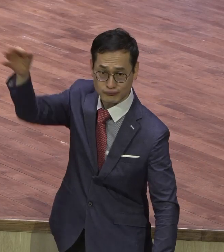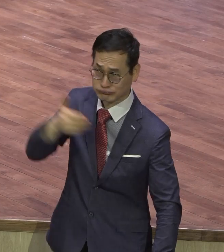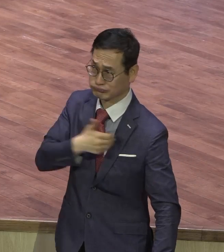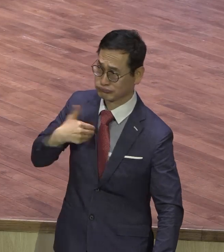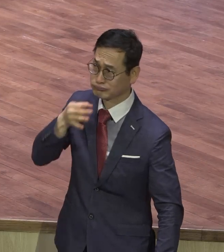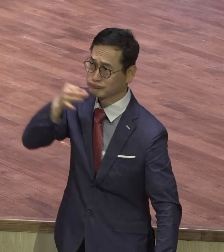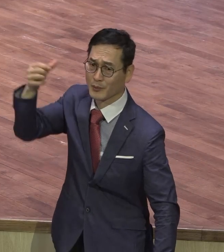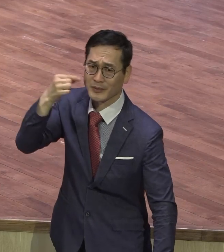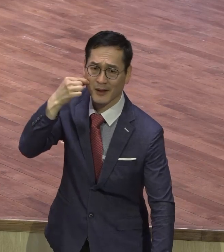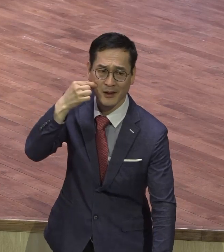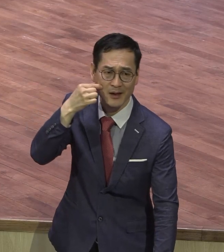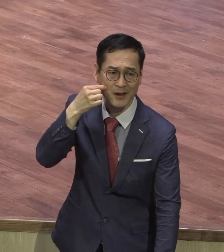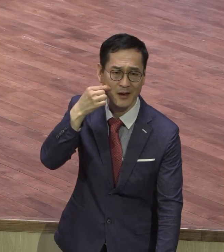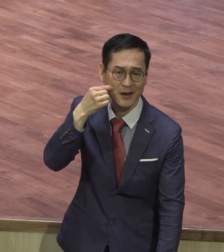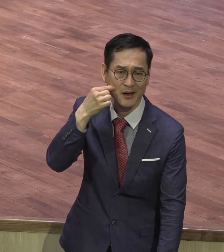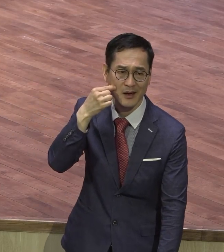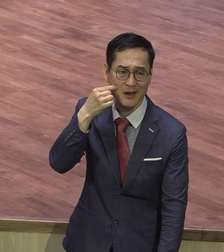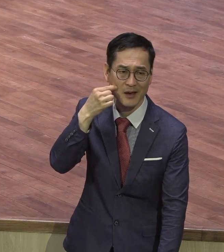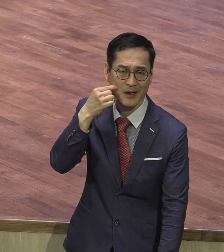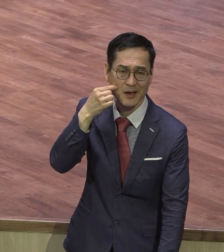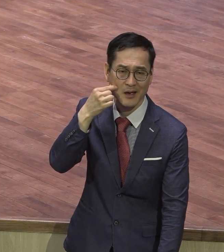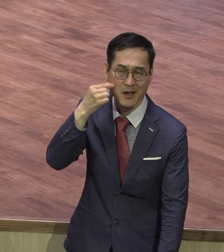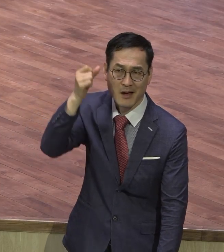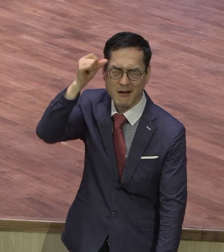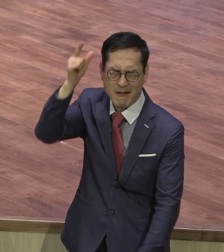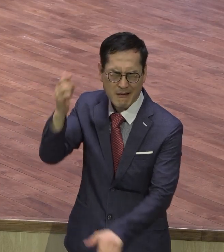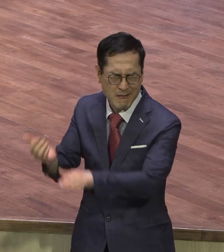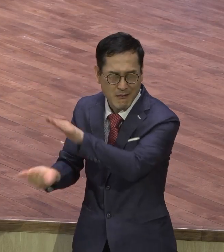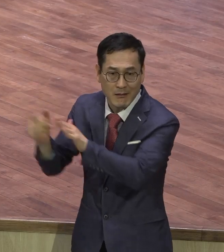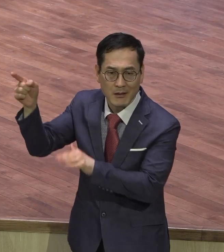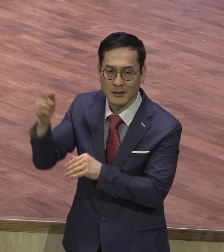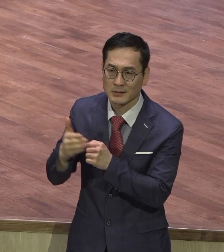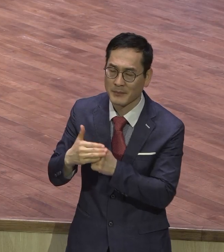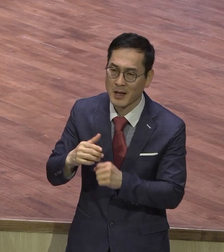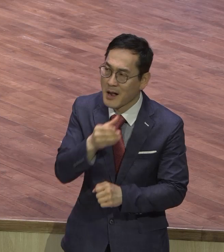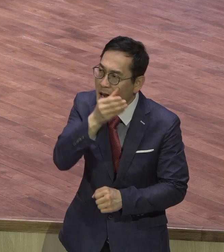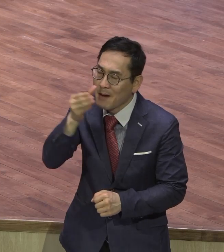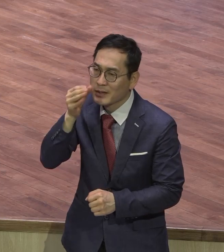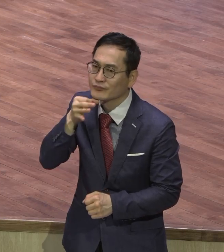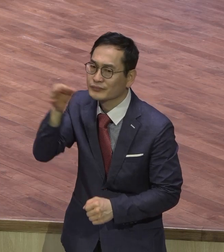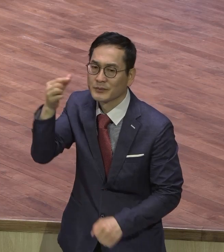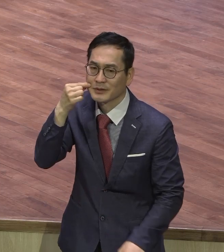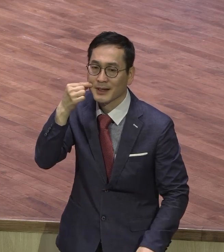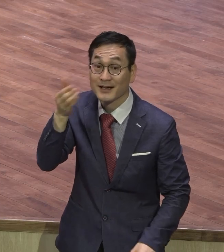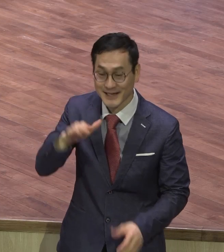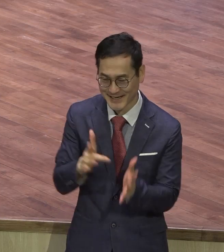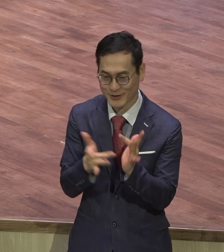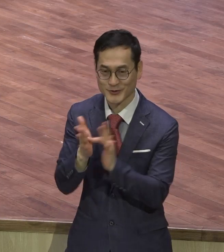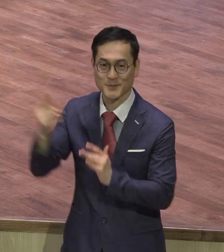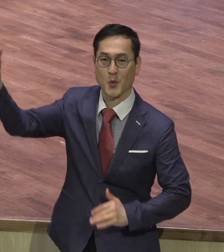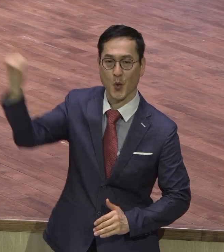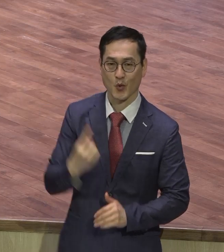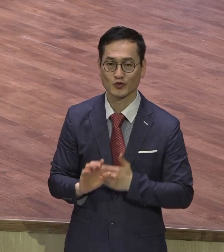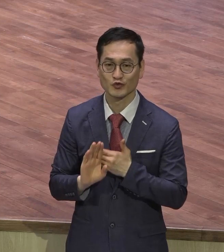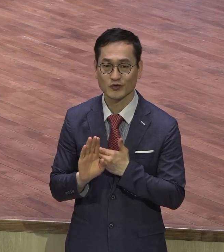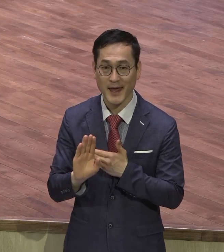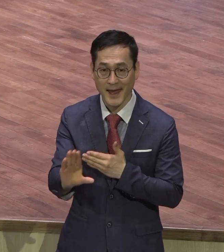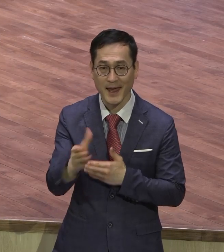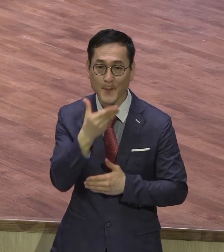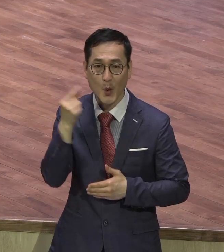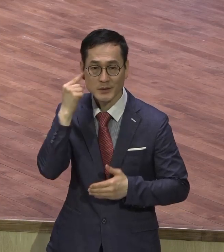복음 시대가 지금 열려버려 예수님 오시면서 새롭게 복음 시대가 확 열렸기 때문에 예수님께서는 뭐요,